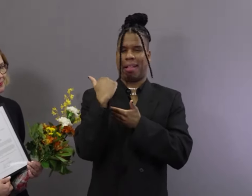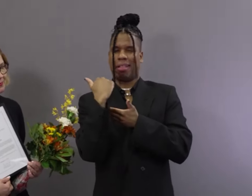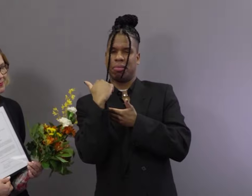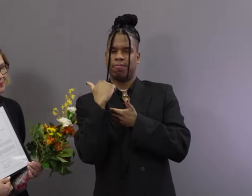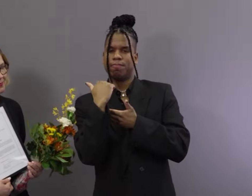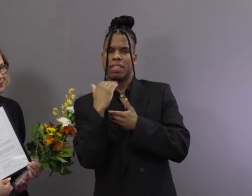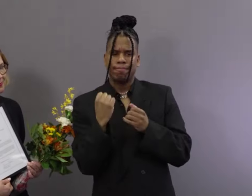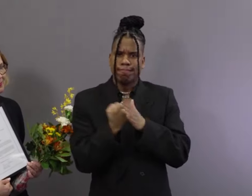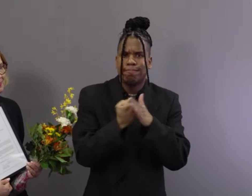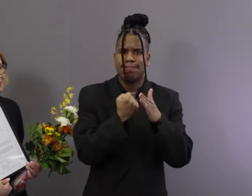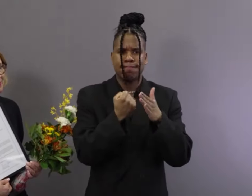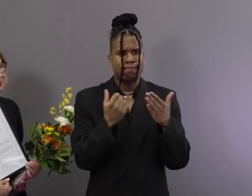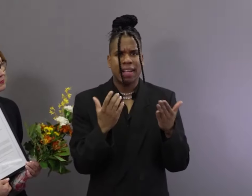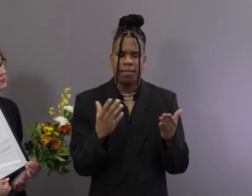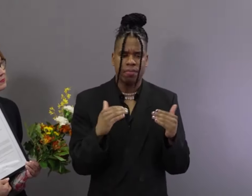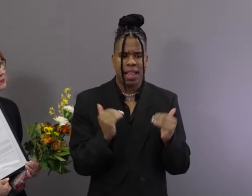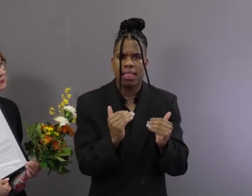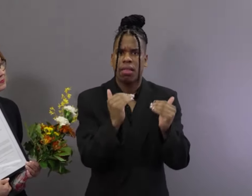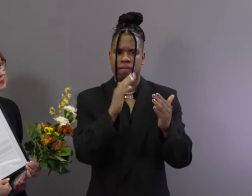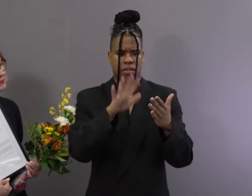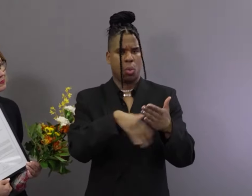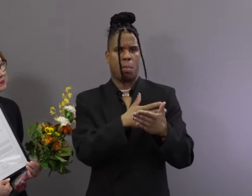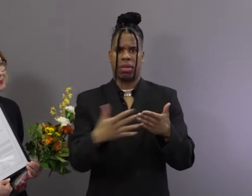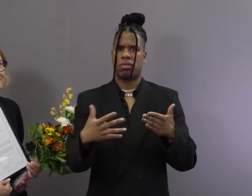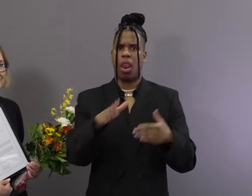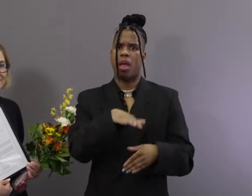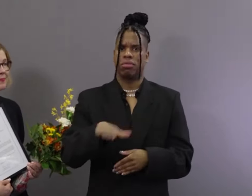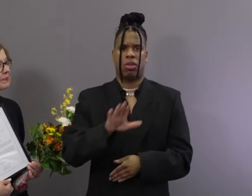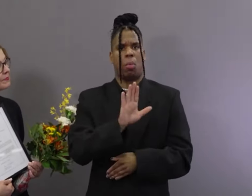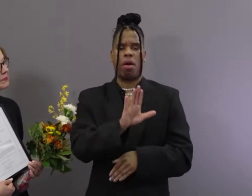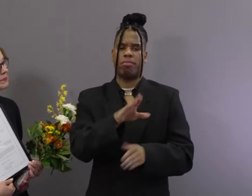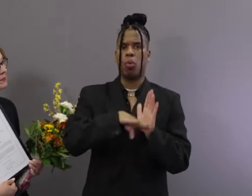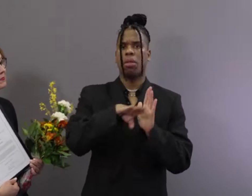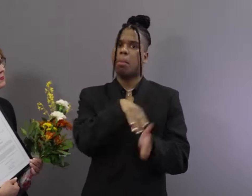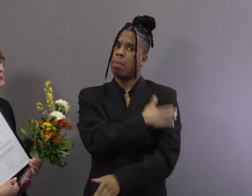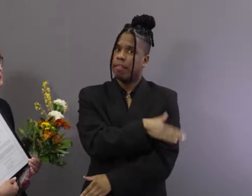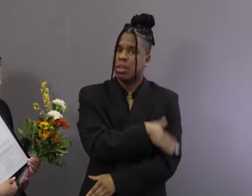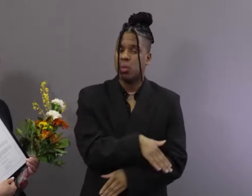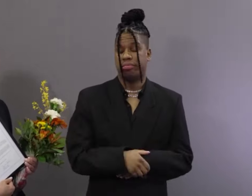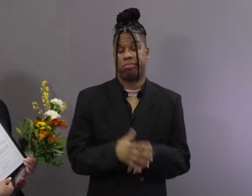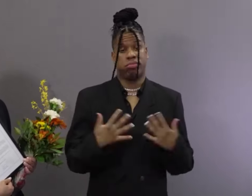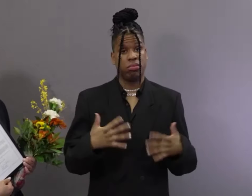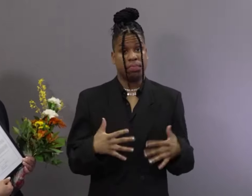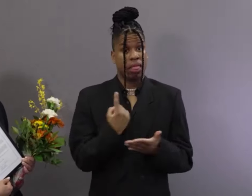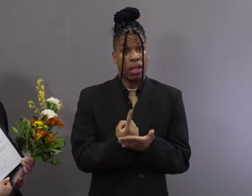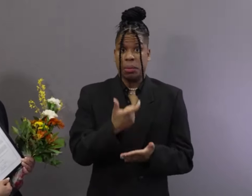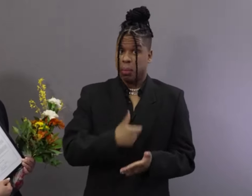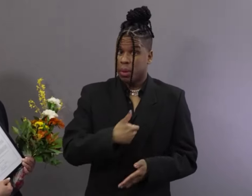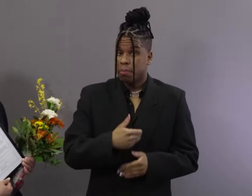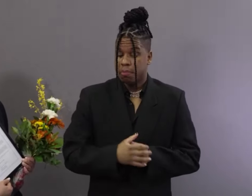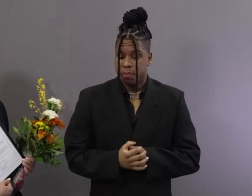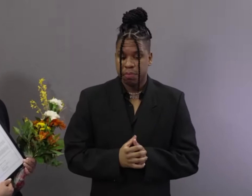Ja pikkukakkosen kautta sitten pääsin myöskin ikään kuin kehittämään sitä viittomakielisten lasten